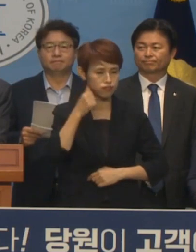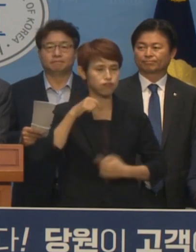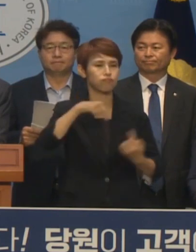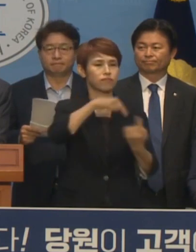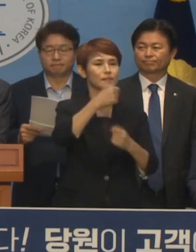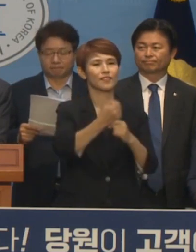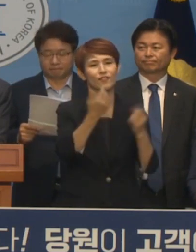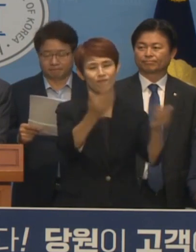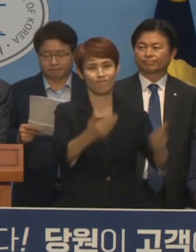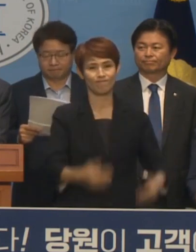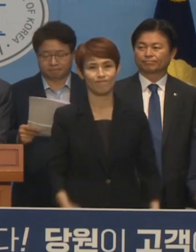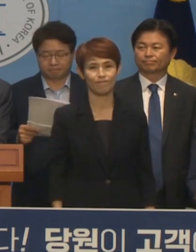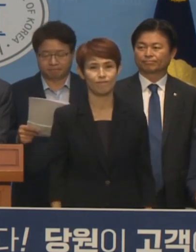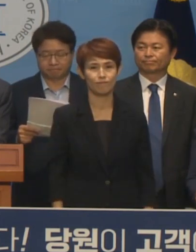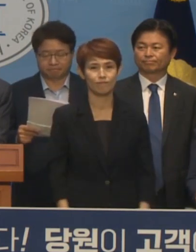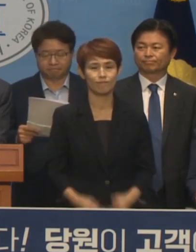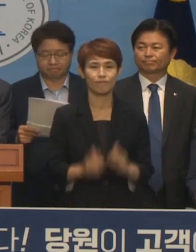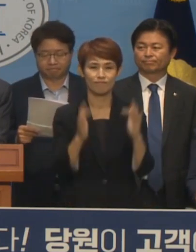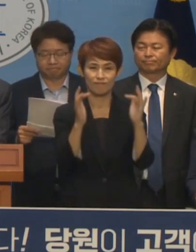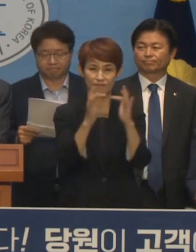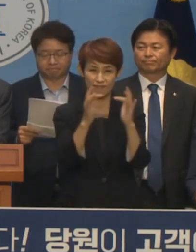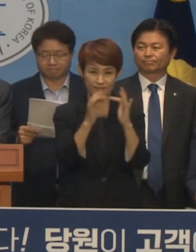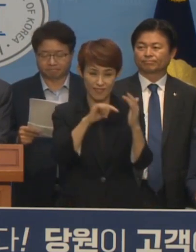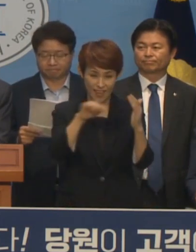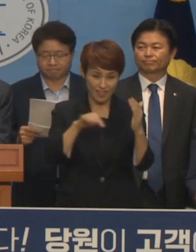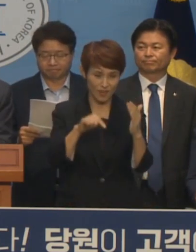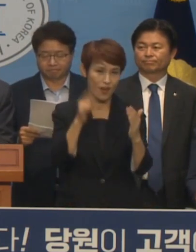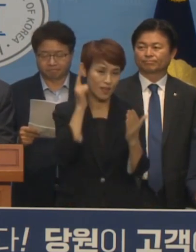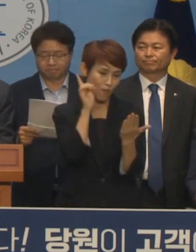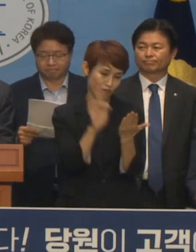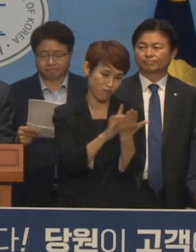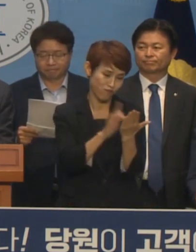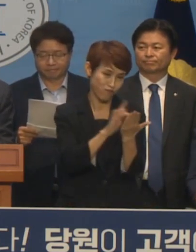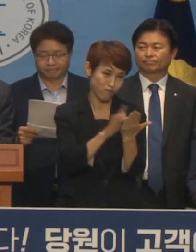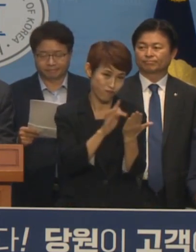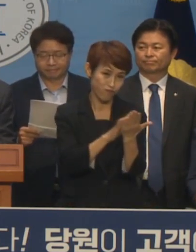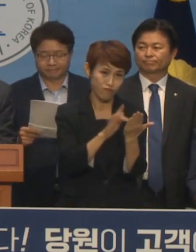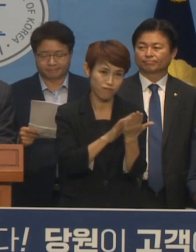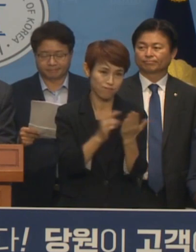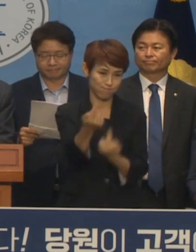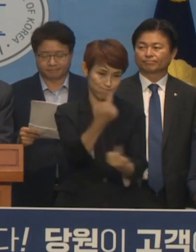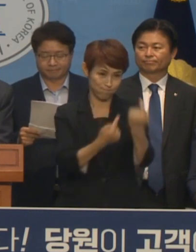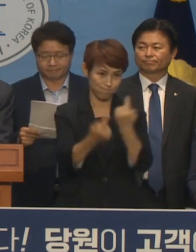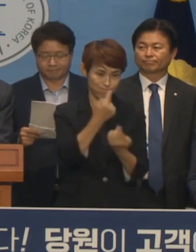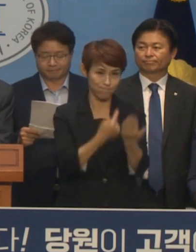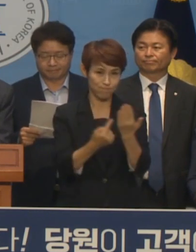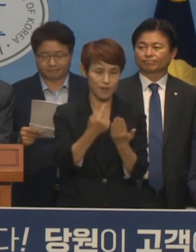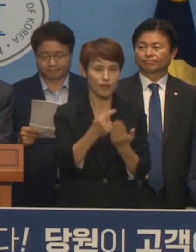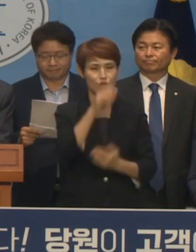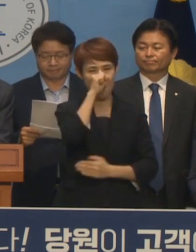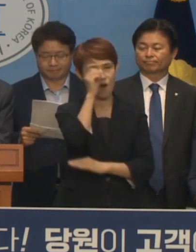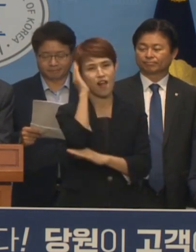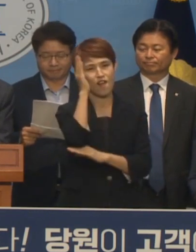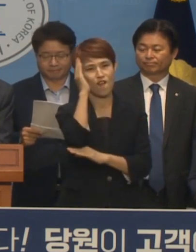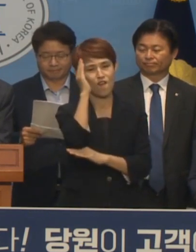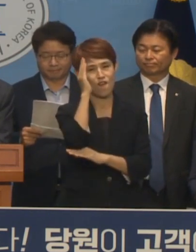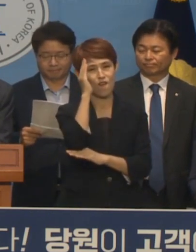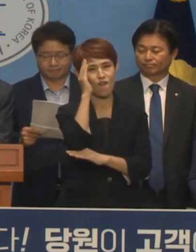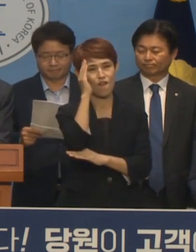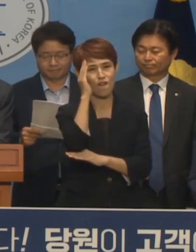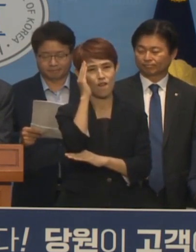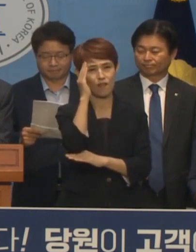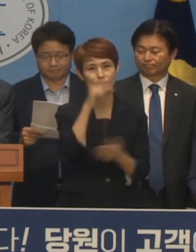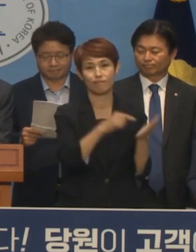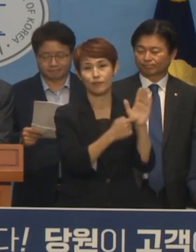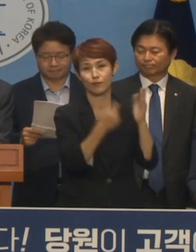활성화시키겠습니다. 모바일 정당답게 당원들이 듣고 싶은 명사들의 강연을 온라인으로